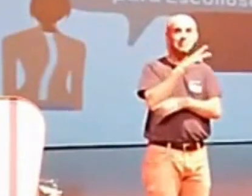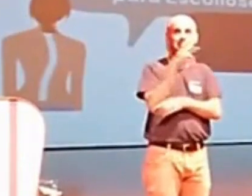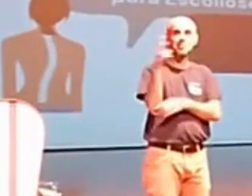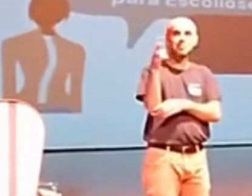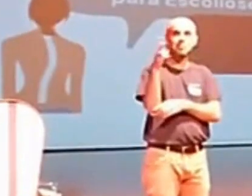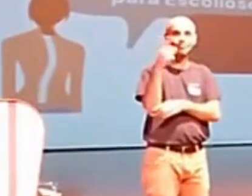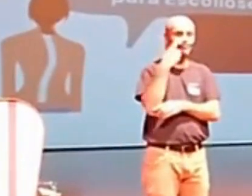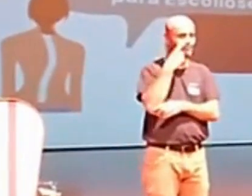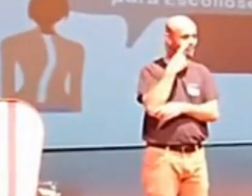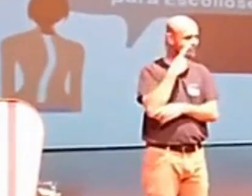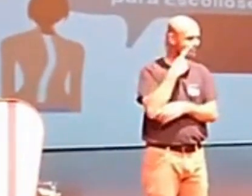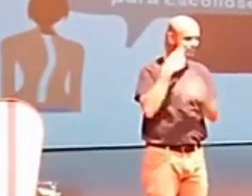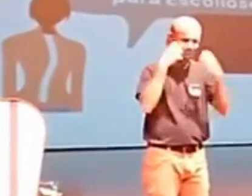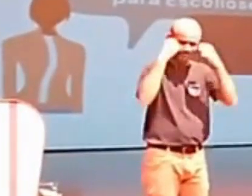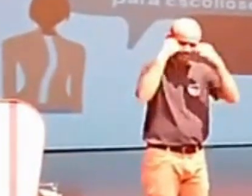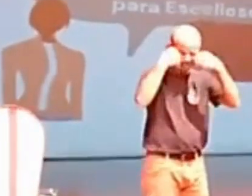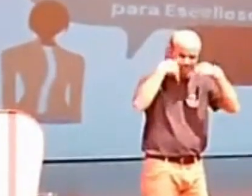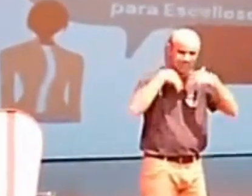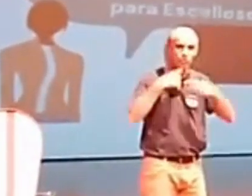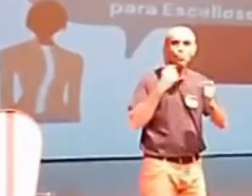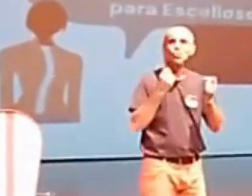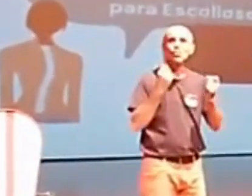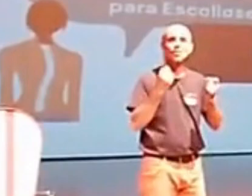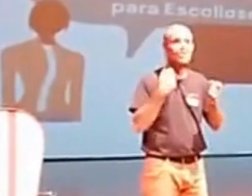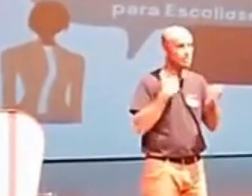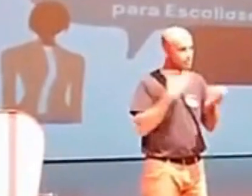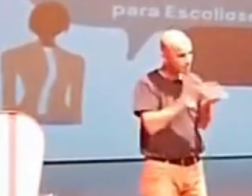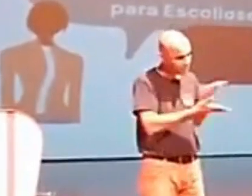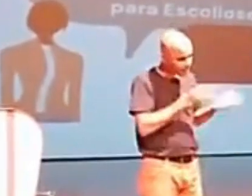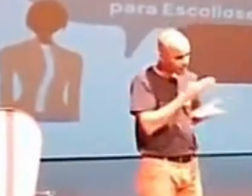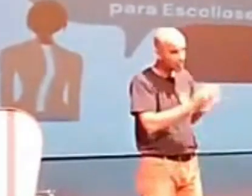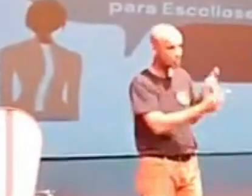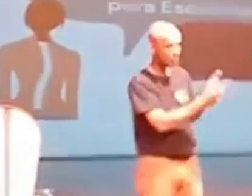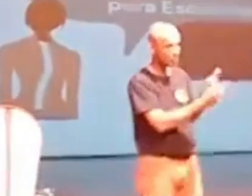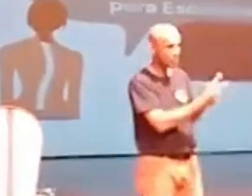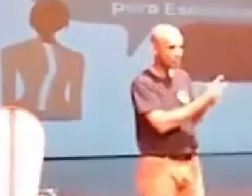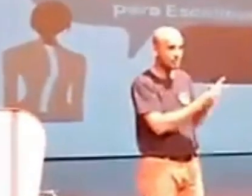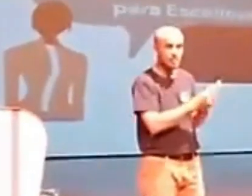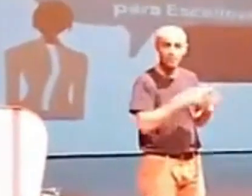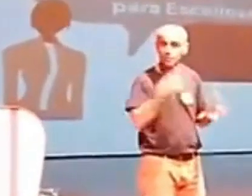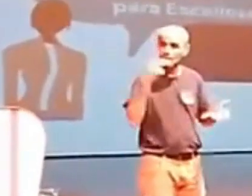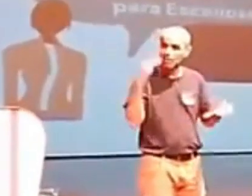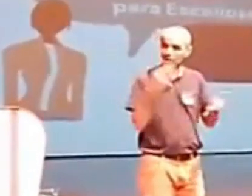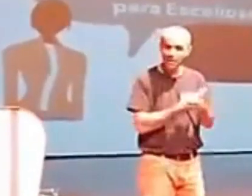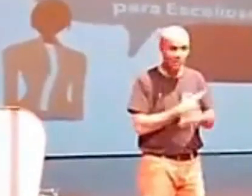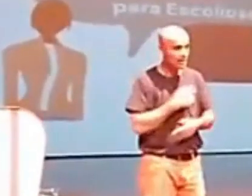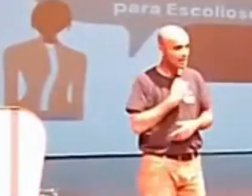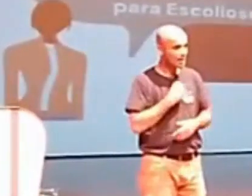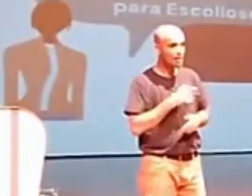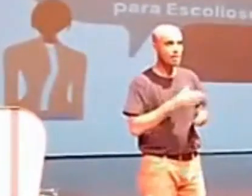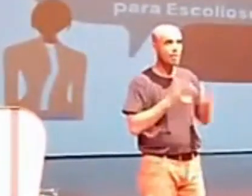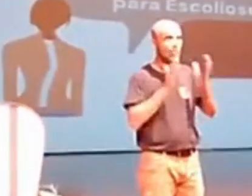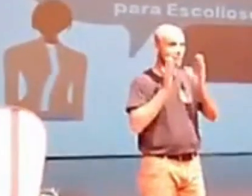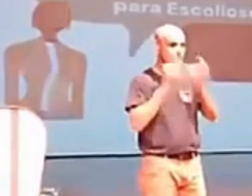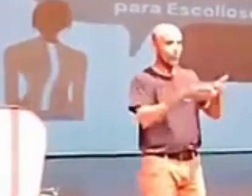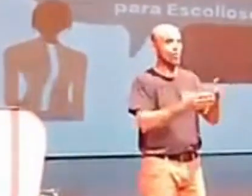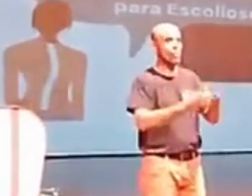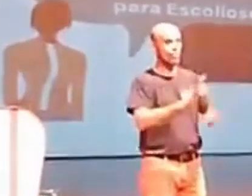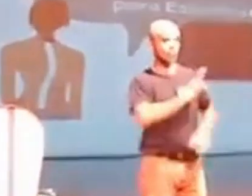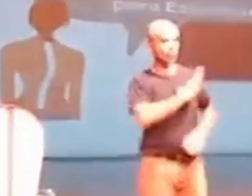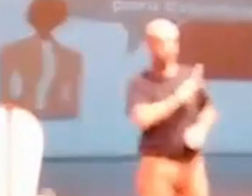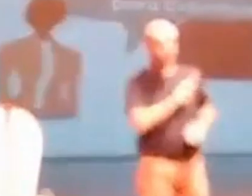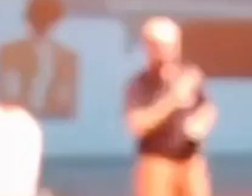assim para mim, o que eu estou fazendo com os meus pacientes? Porque eu valorizava mais a técnica do que o que era